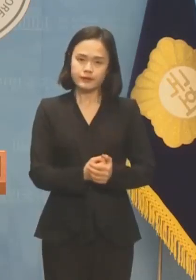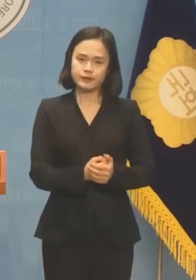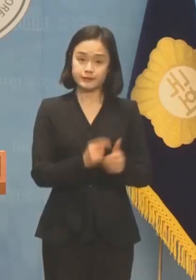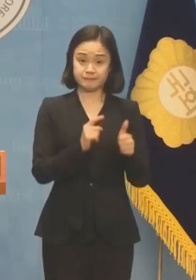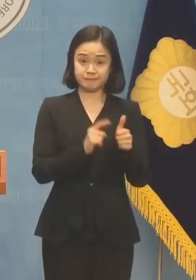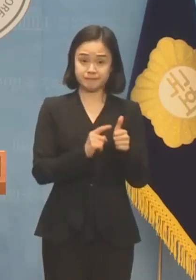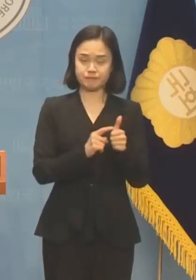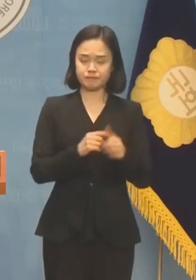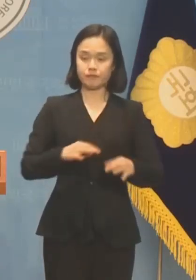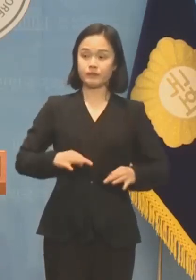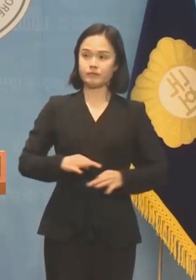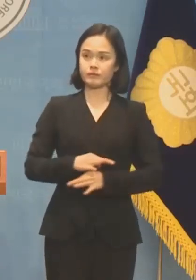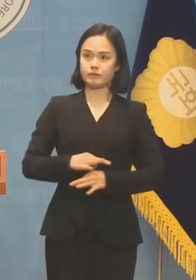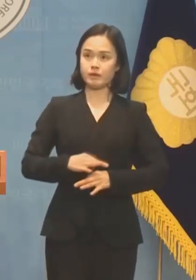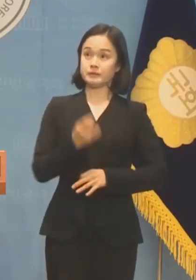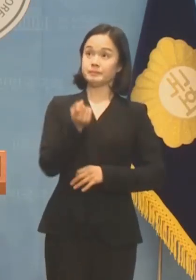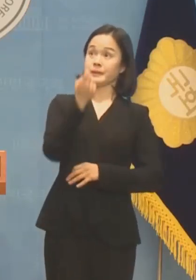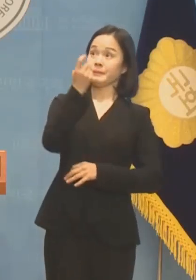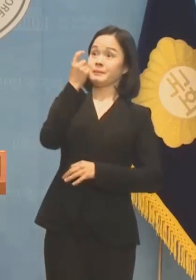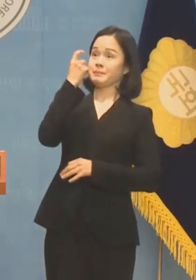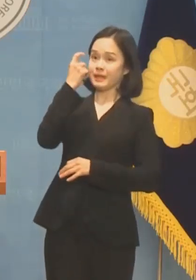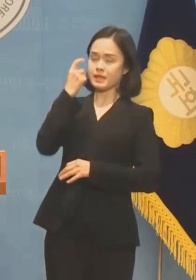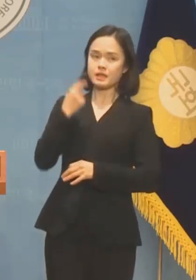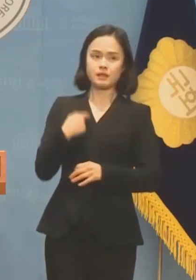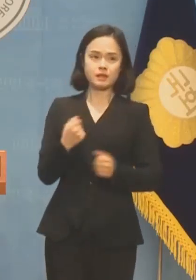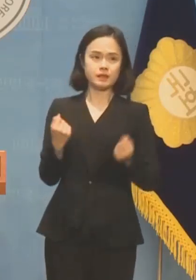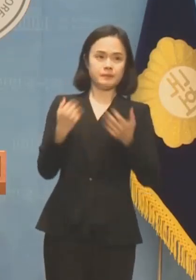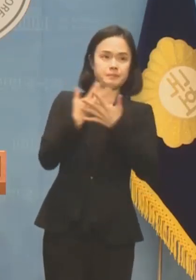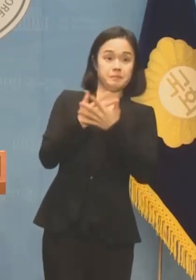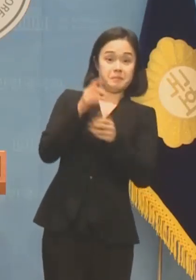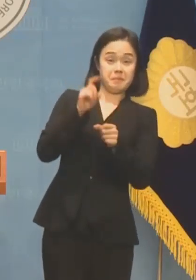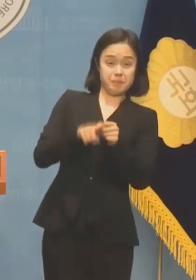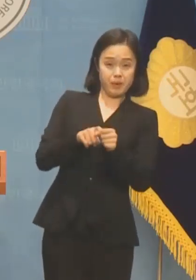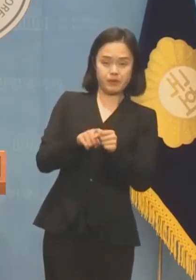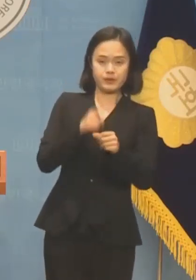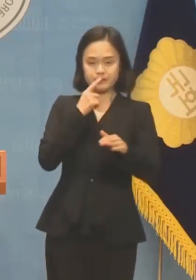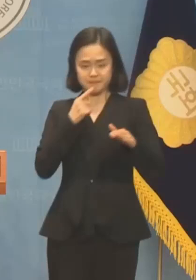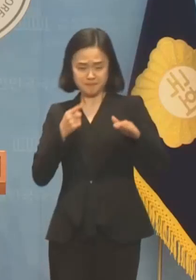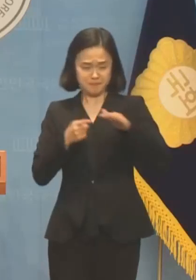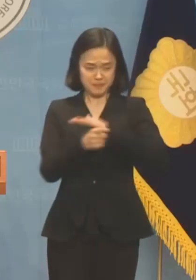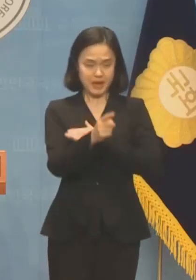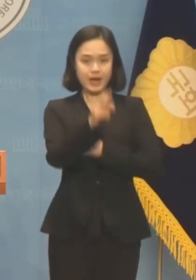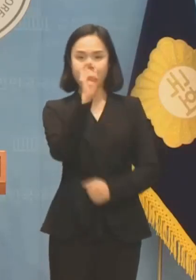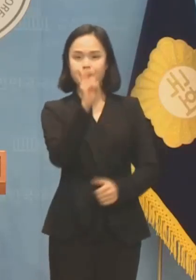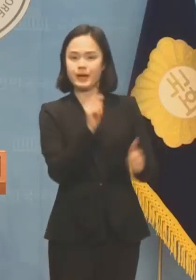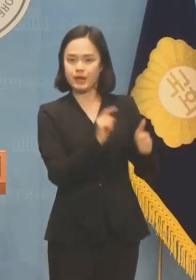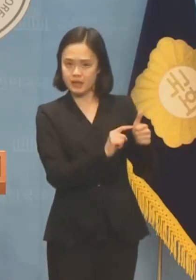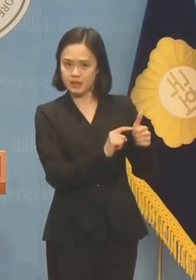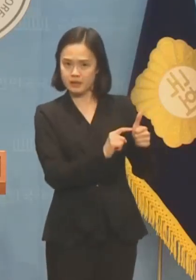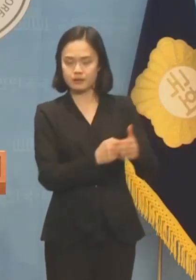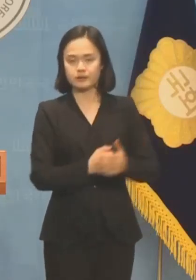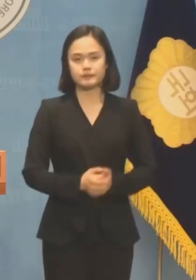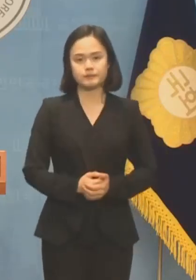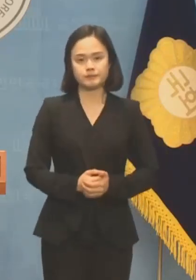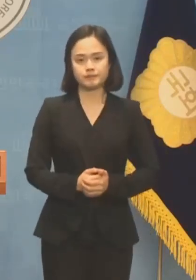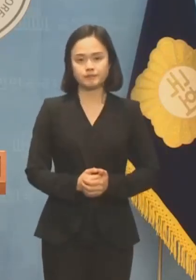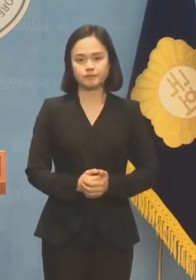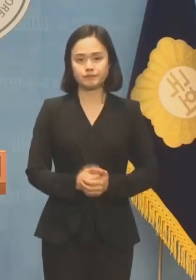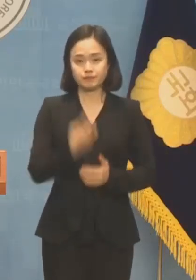위험해지자 덮으려고 했던 것은 아닙니까? 게다가 더 큰 문제는 검찰이 이러한 사실들을